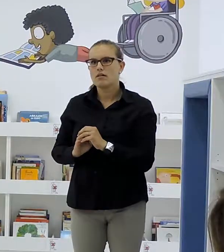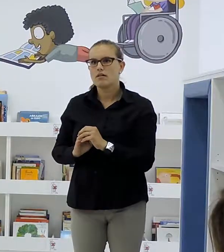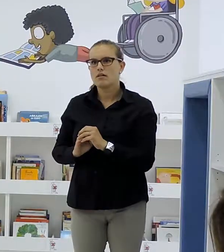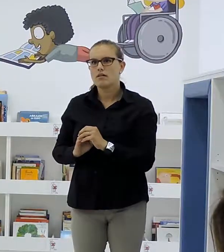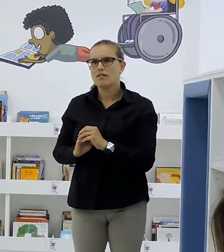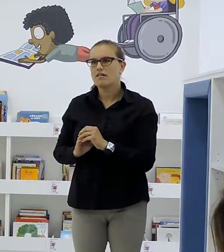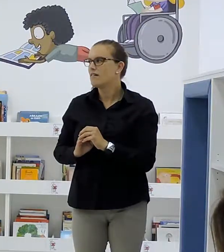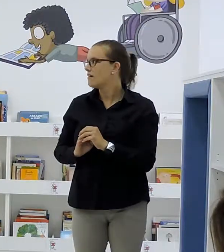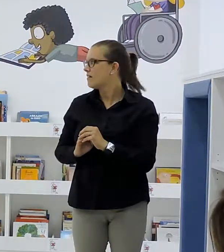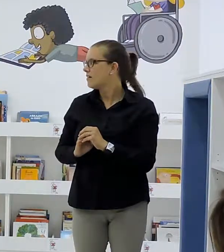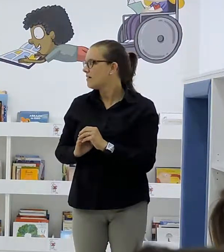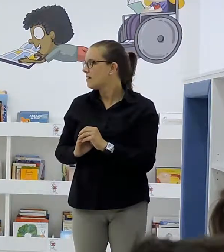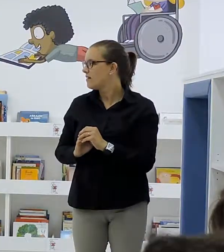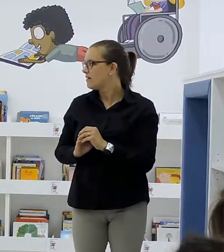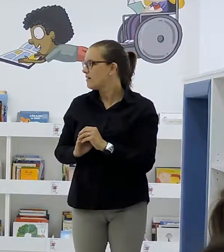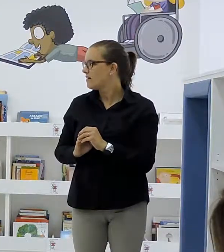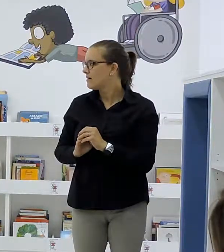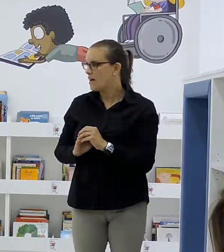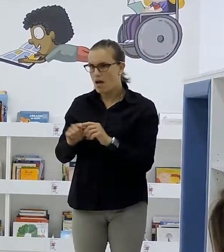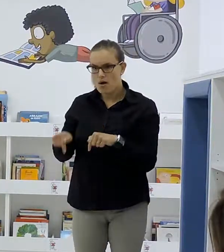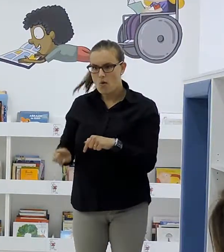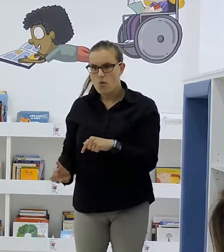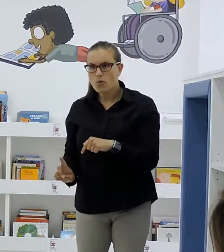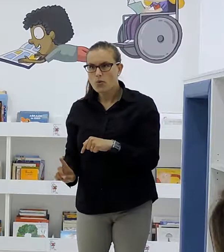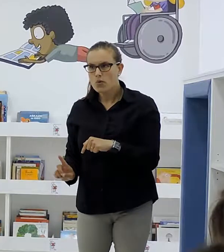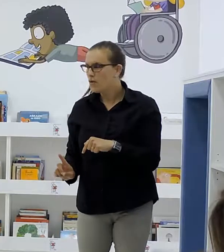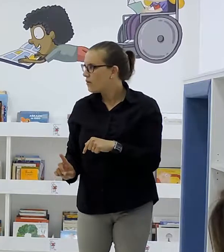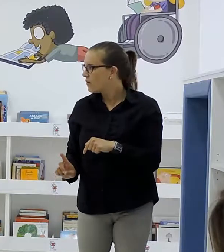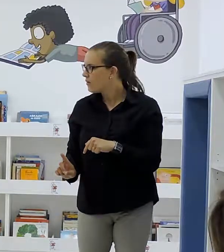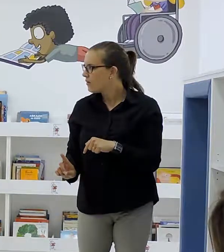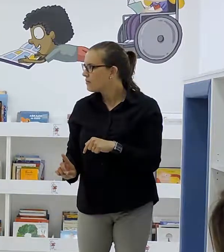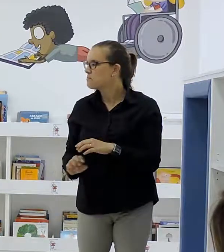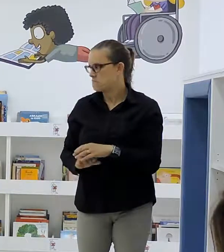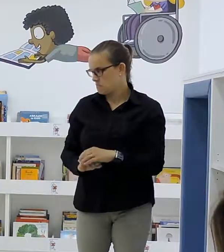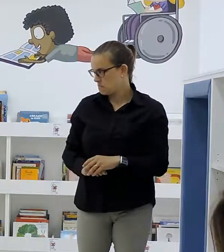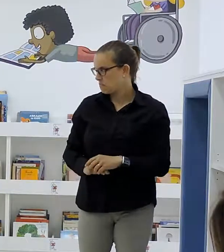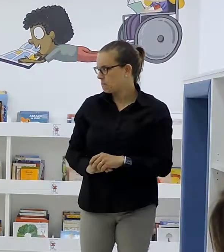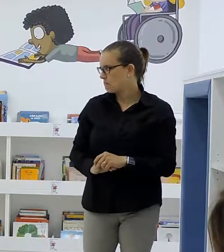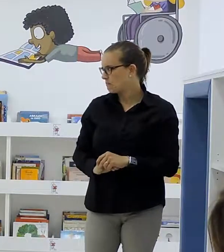Sí. El número 1. Maldita sea.